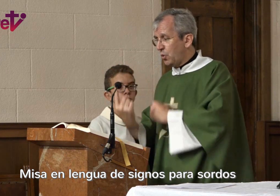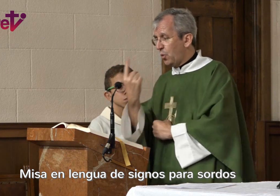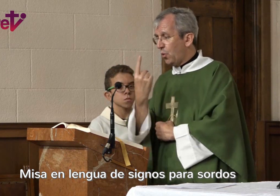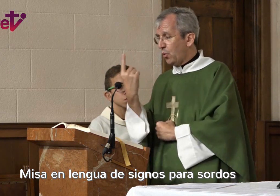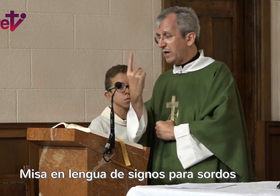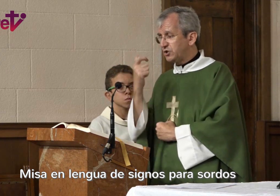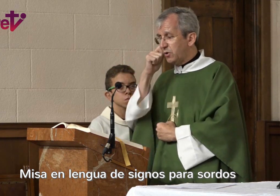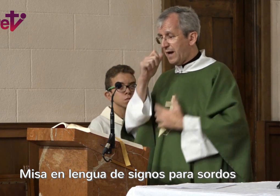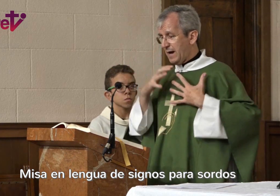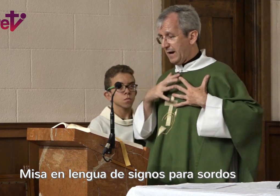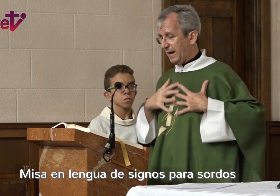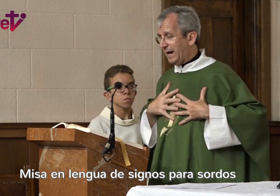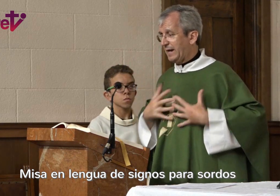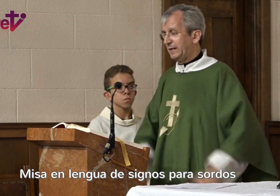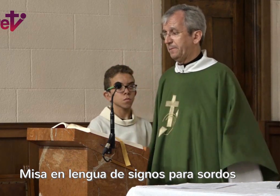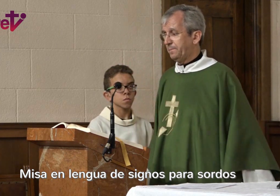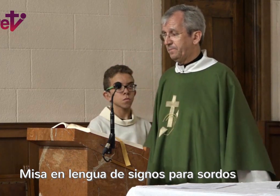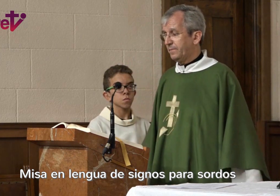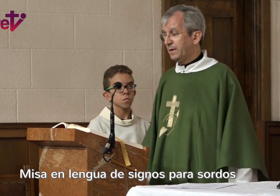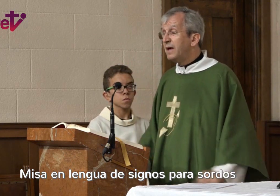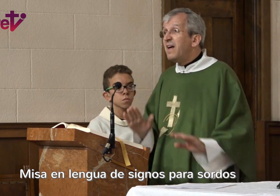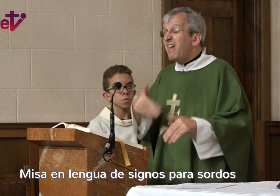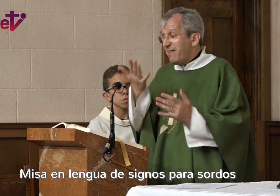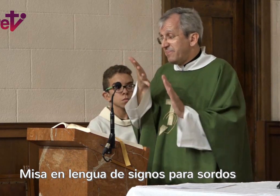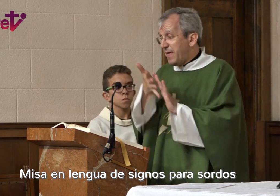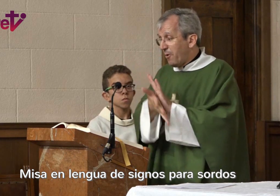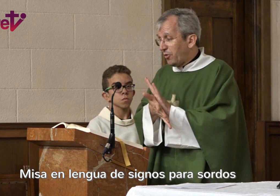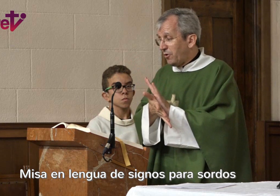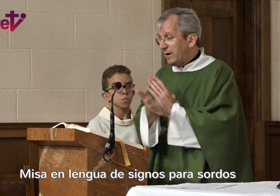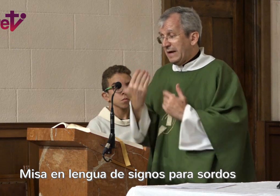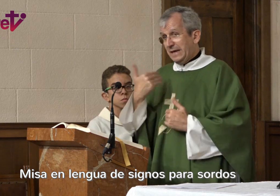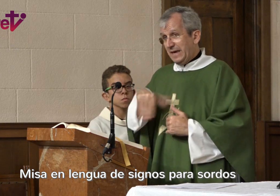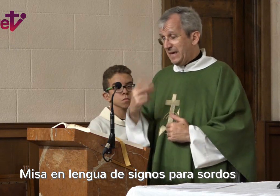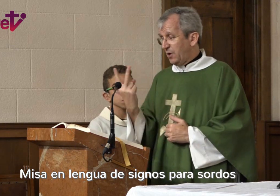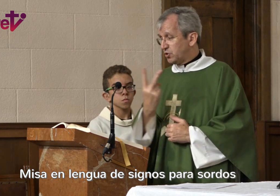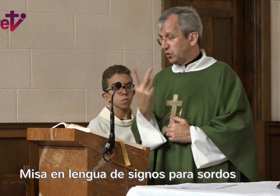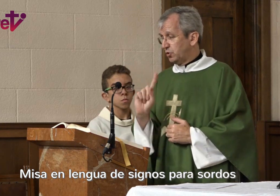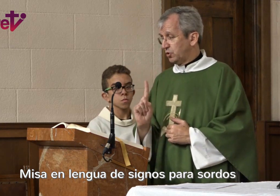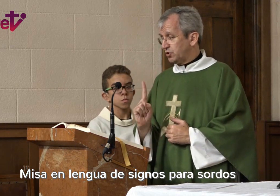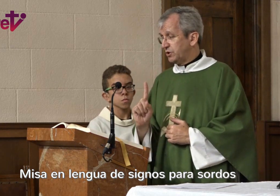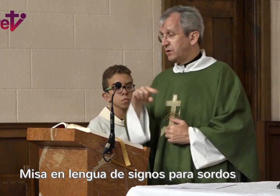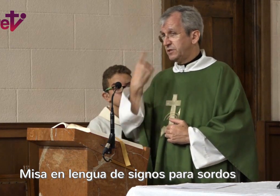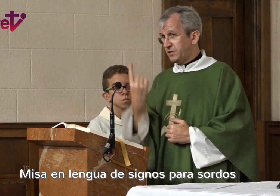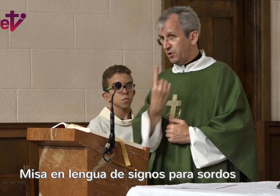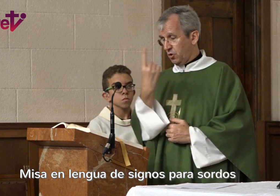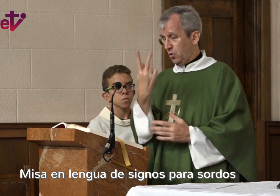unha sola carne De modo que ya non son dos sino